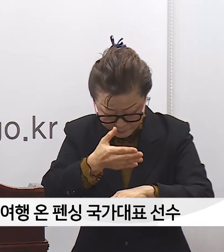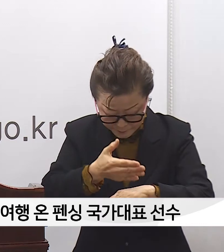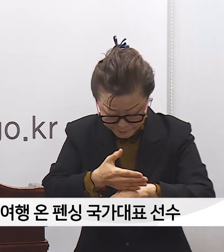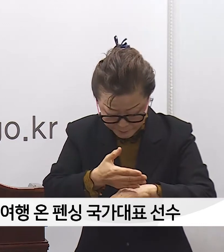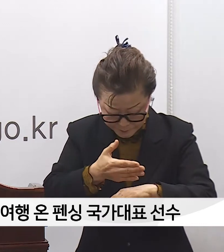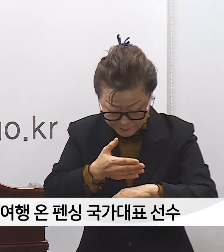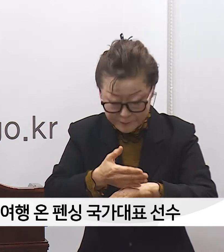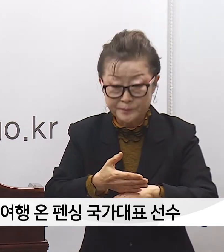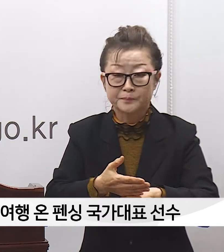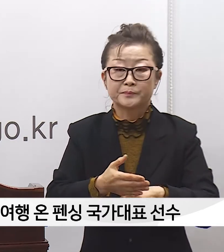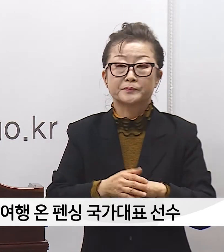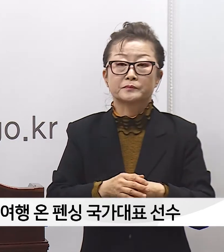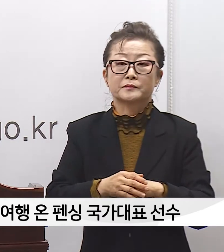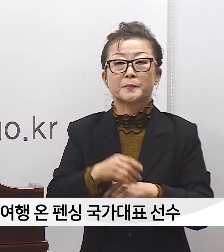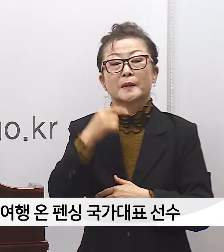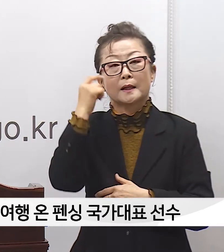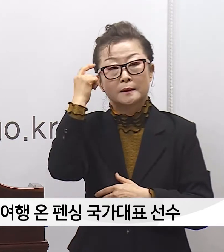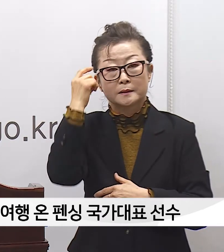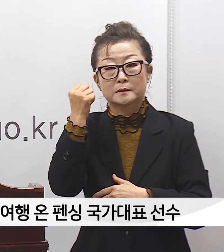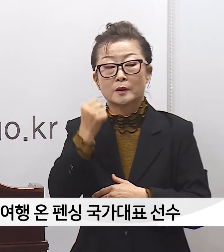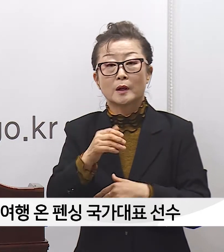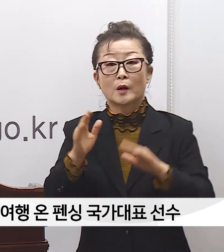생각을 합니다.